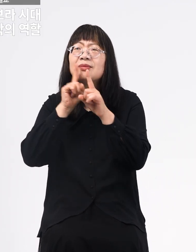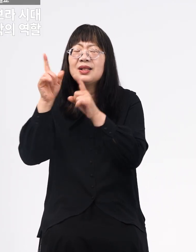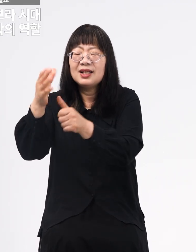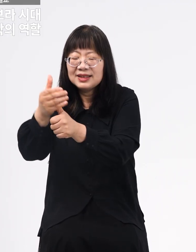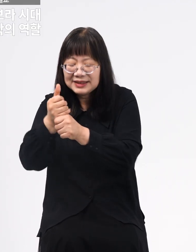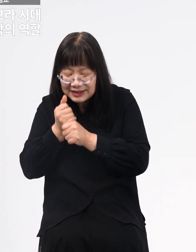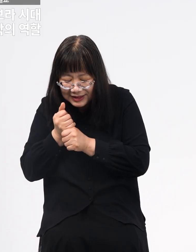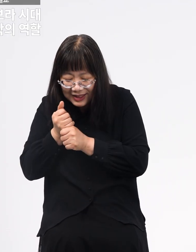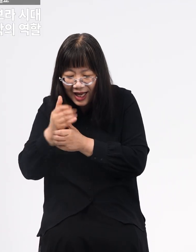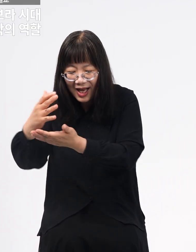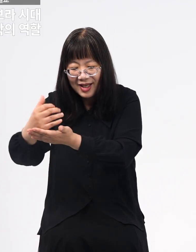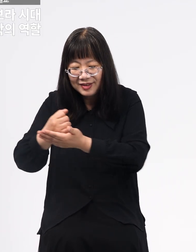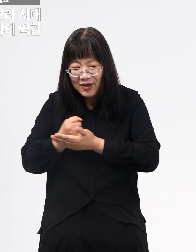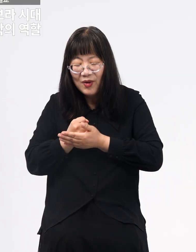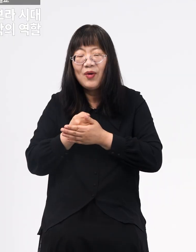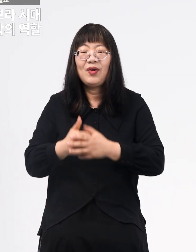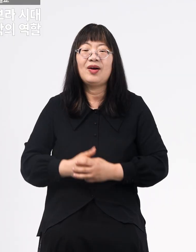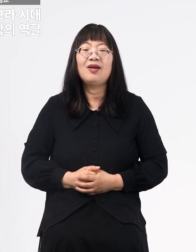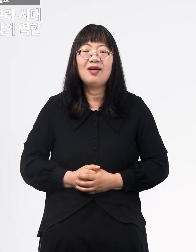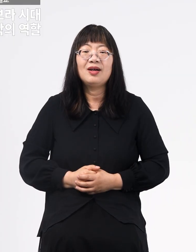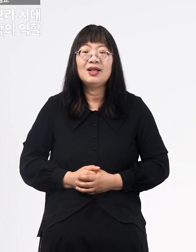말씀 의지하여